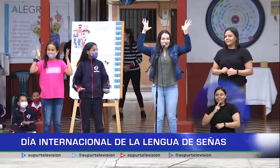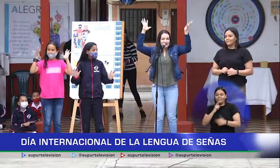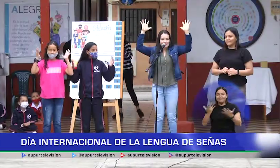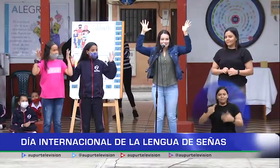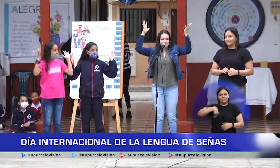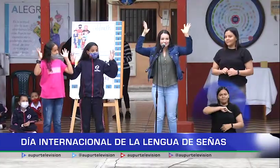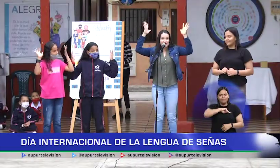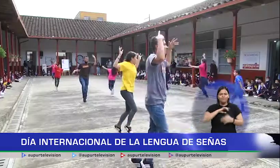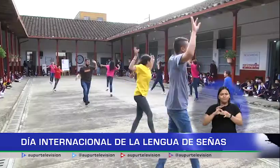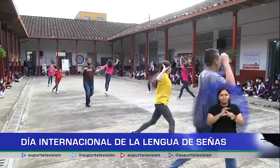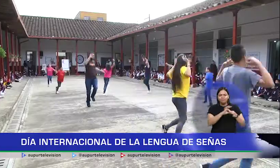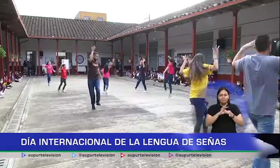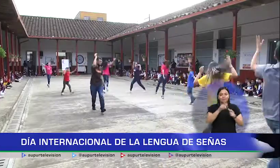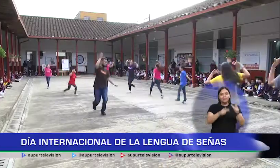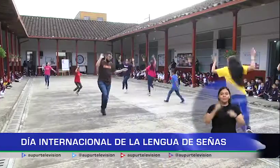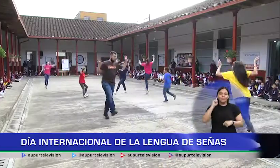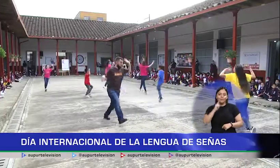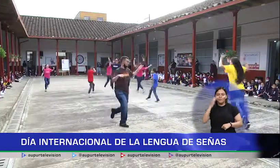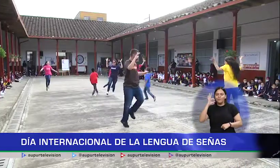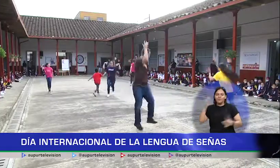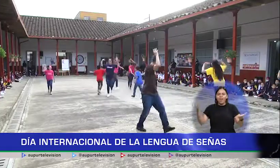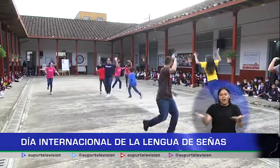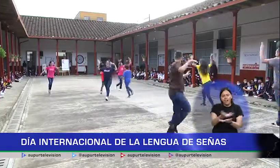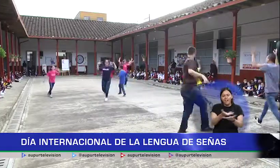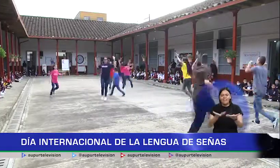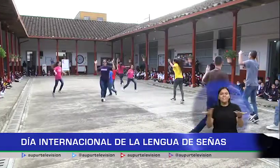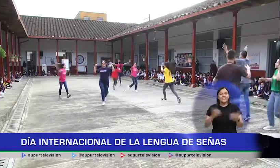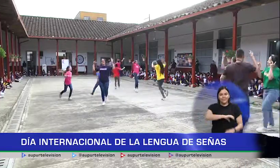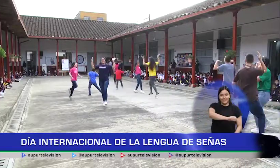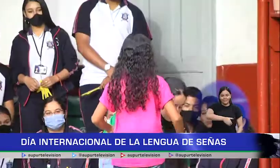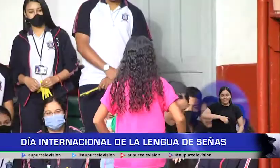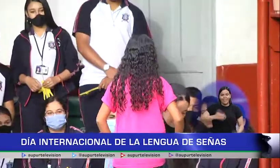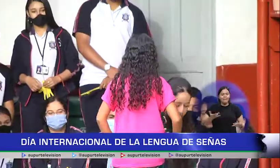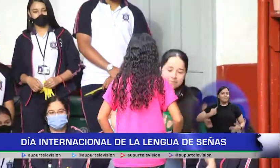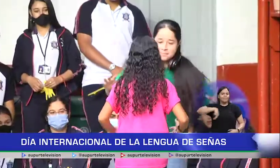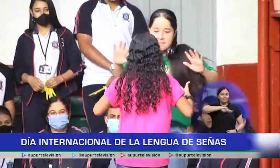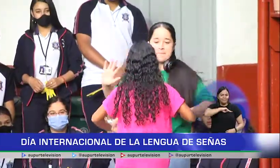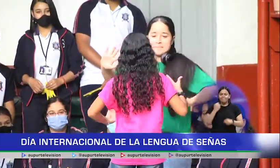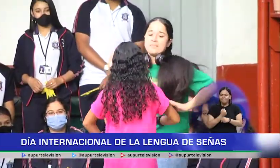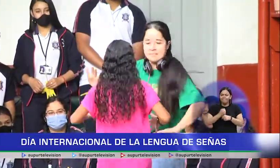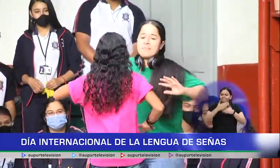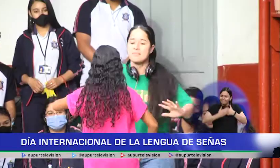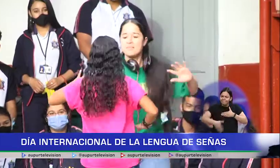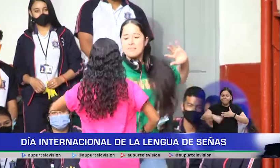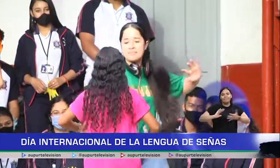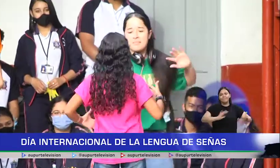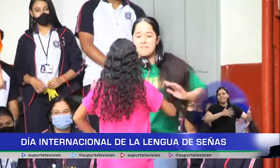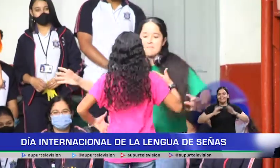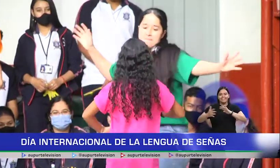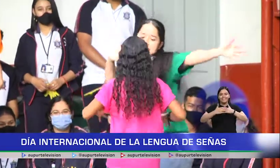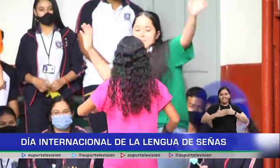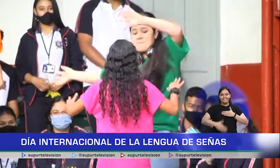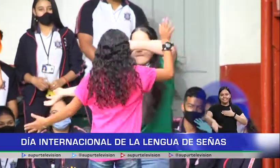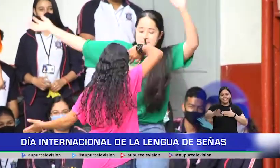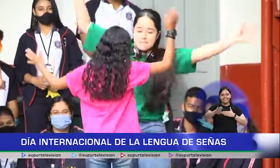recordar que todas las personas sordas y oyentes de URAO deben trabajar juntas para promover el derecho de usar la lengua de señas en todos los